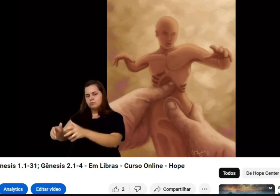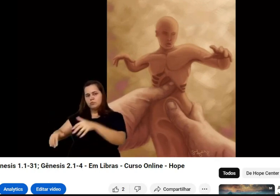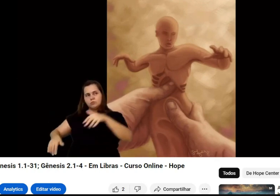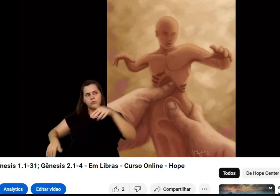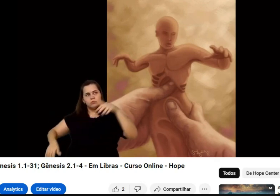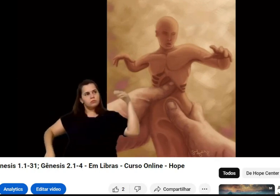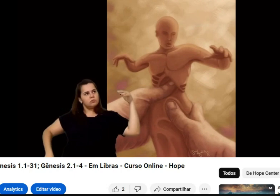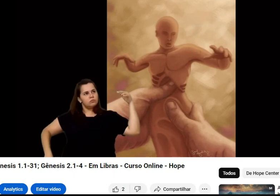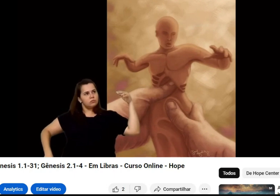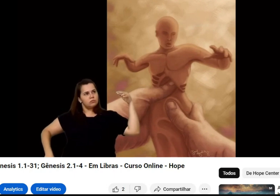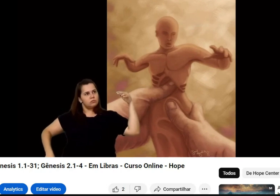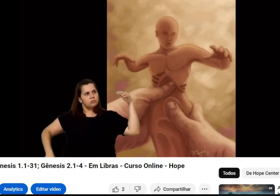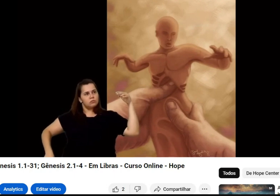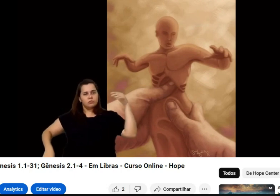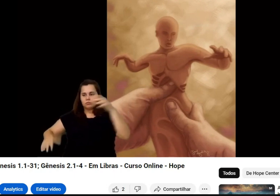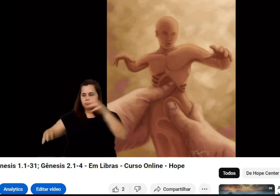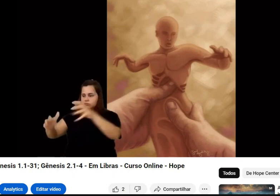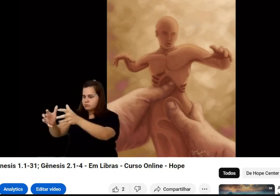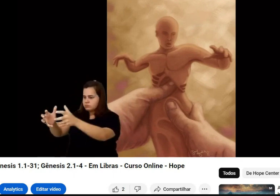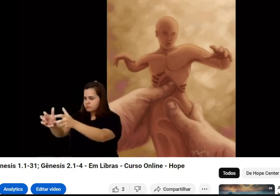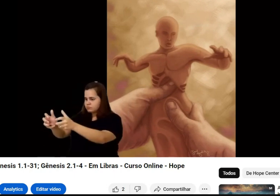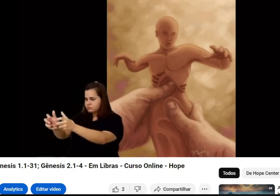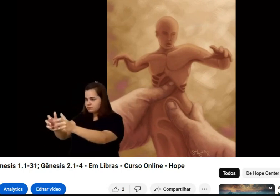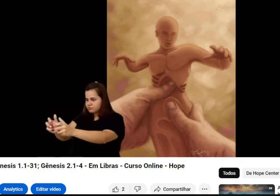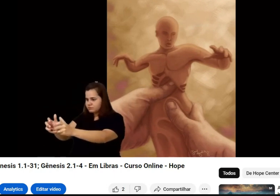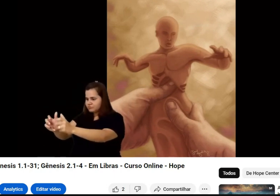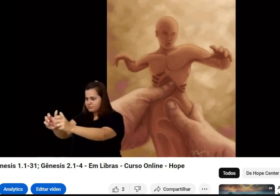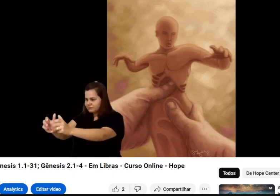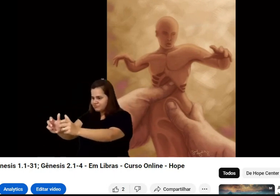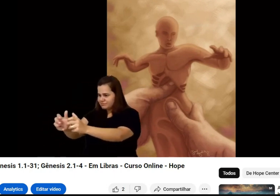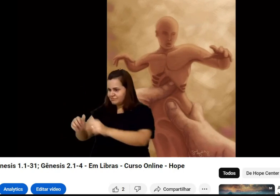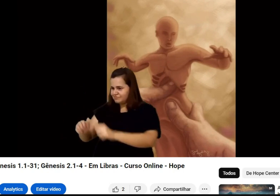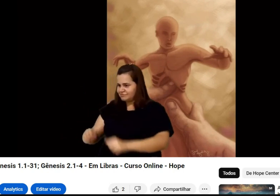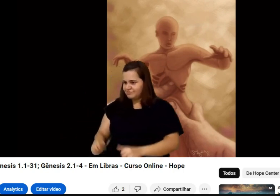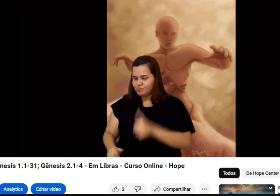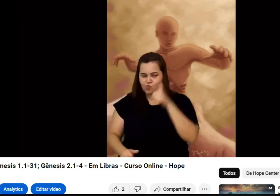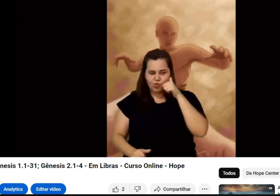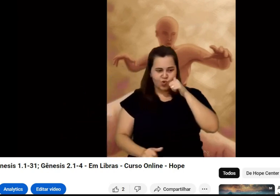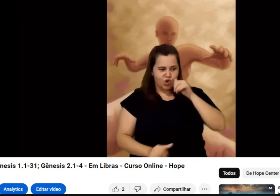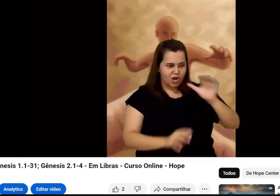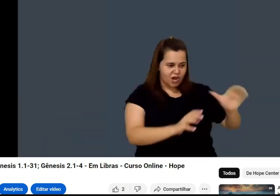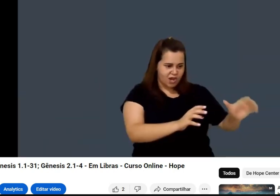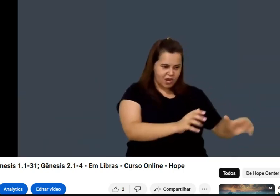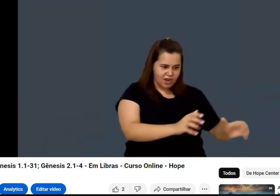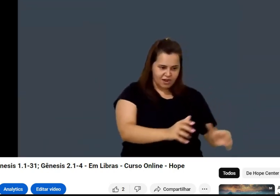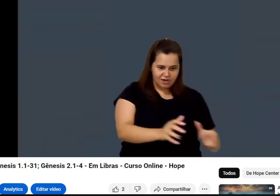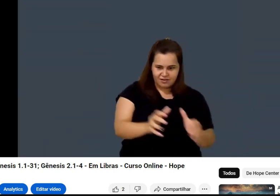mãos, ele moldou a sua imagem e semelhança, ele foi